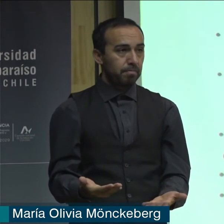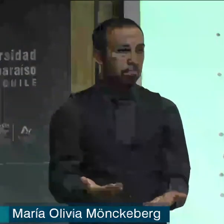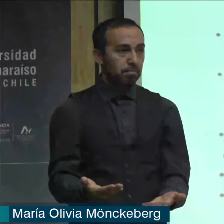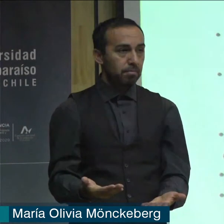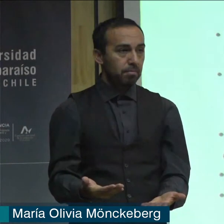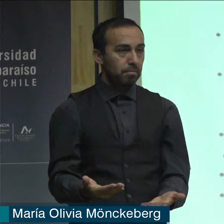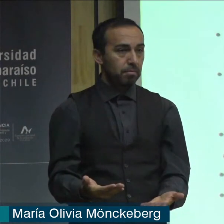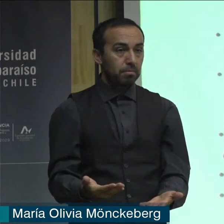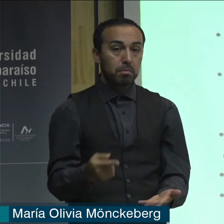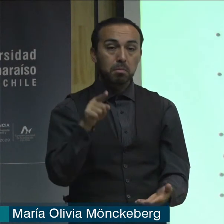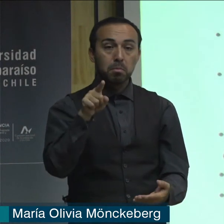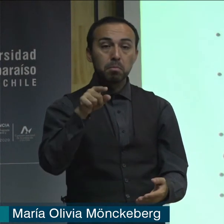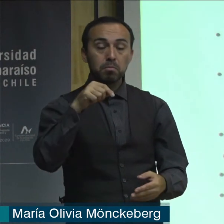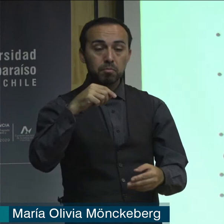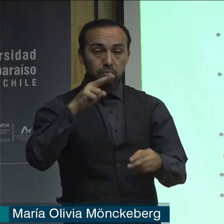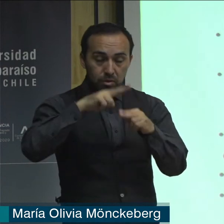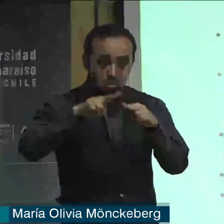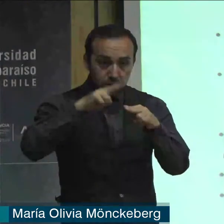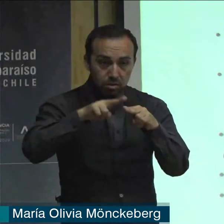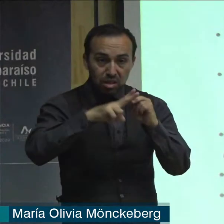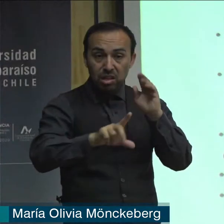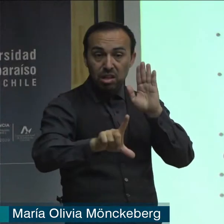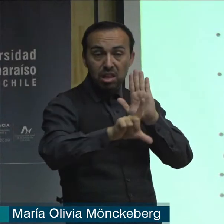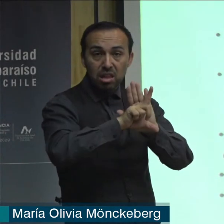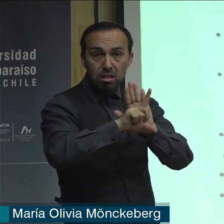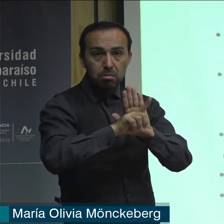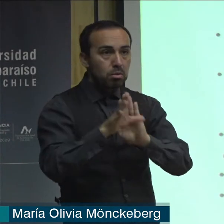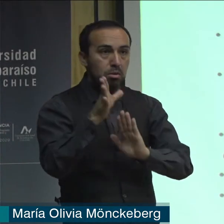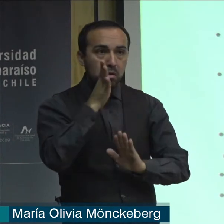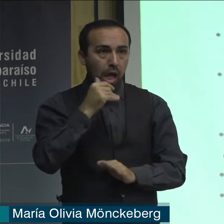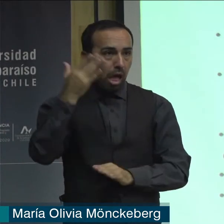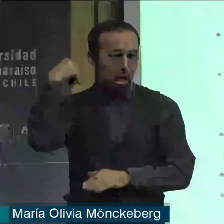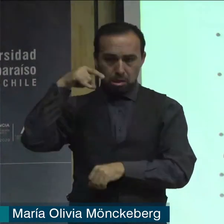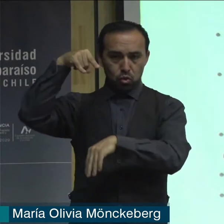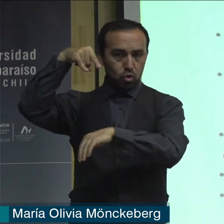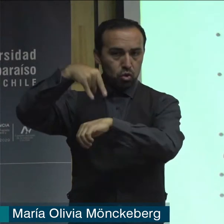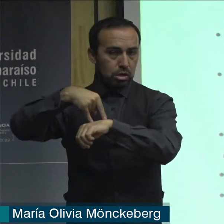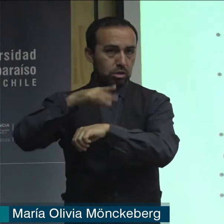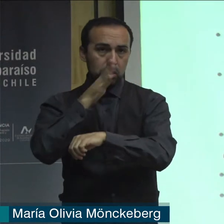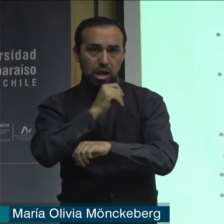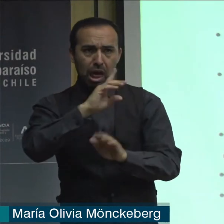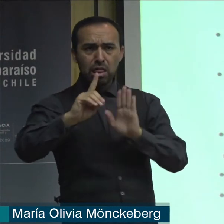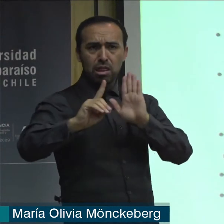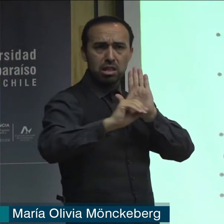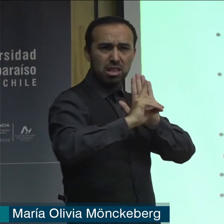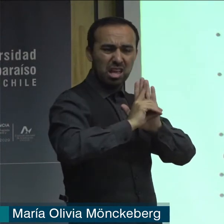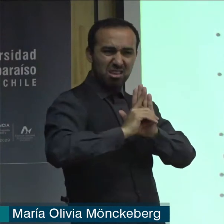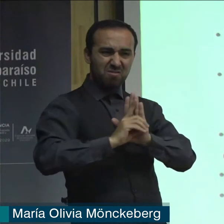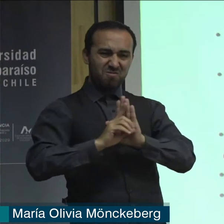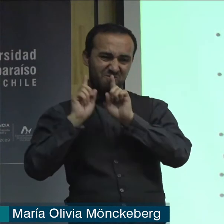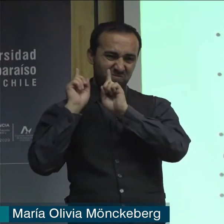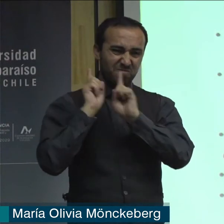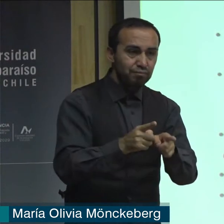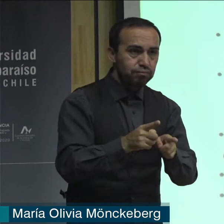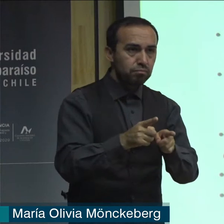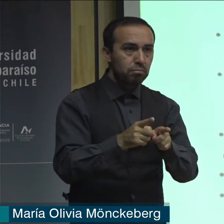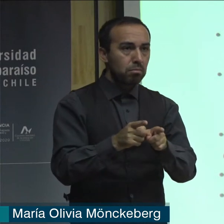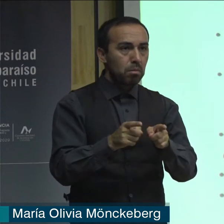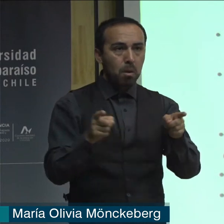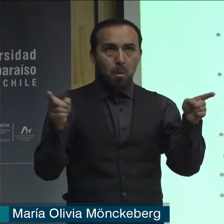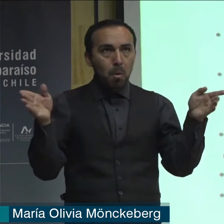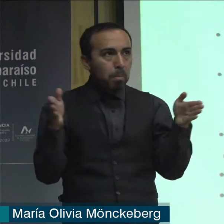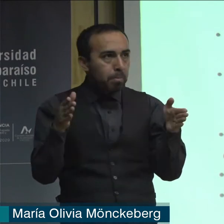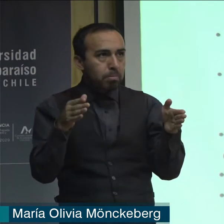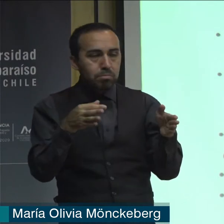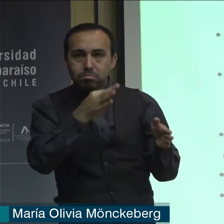se elaboraron las leyes digo yo las llamaban leyes porque no había parlamento el decretos con fuerza de ley Entre cuatro paredes ahora